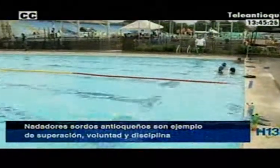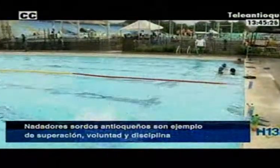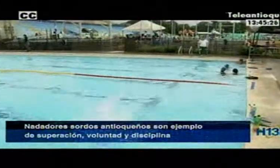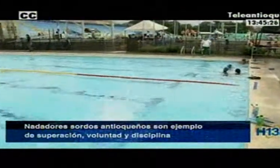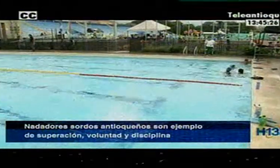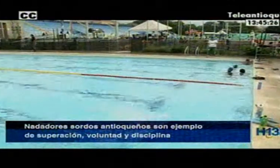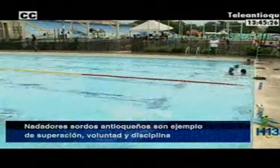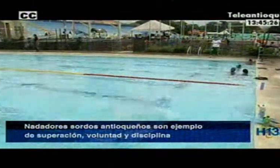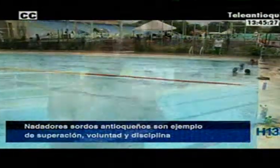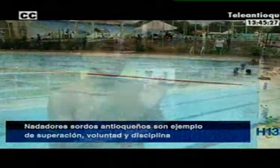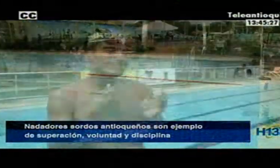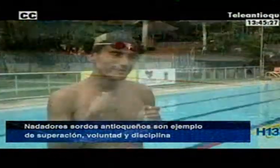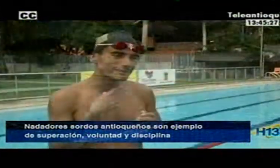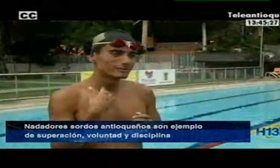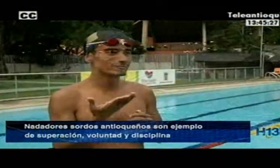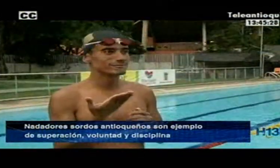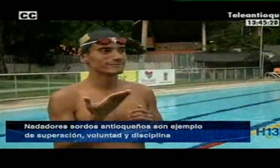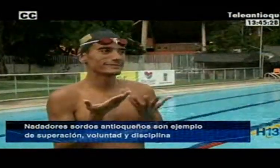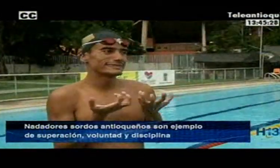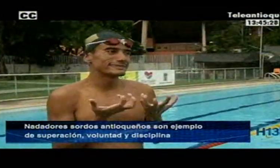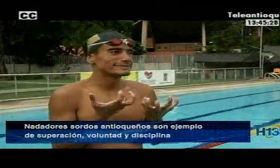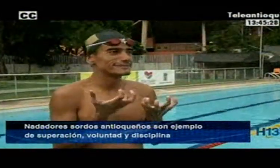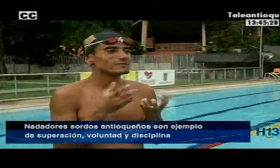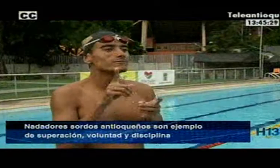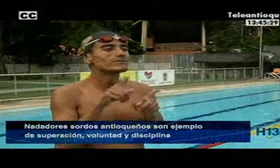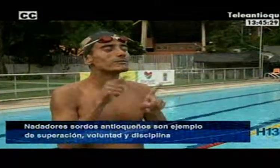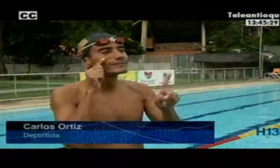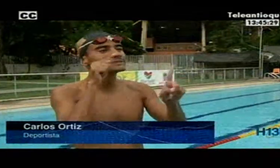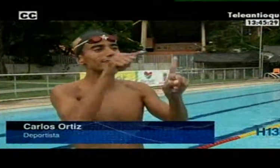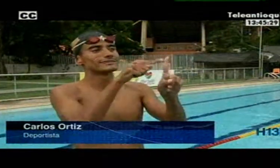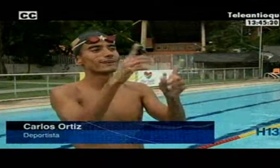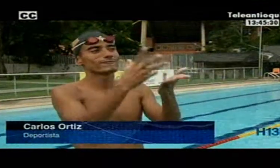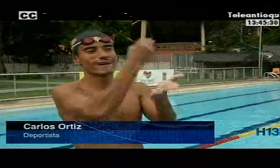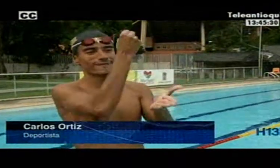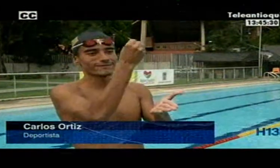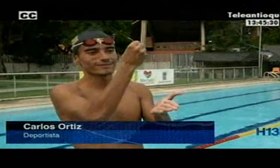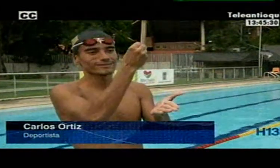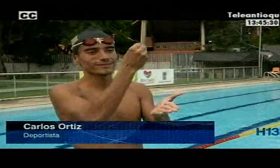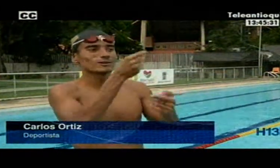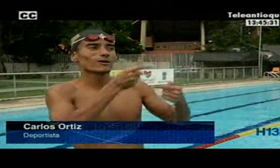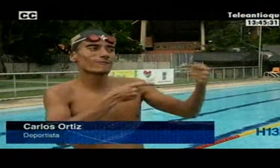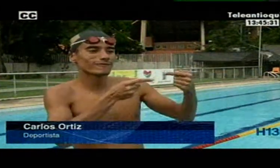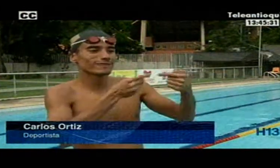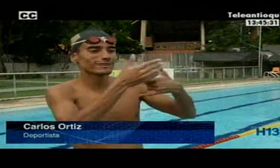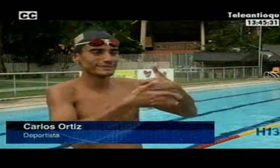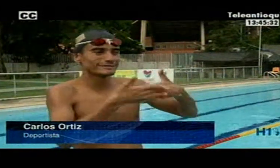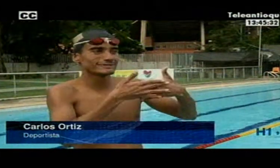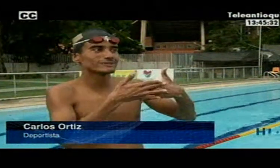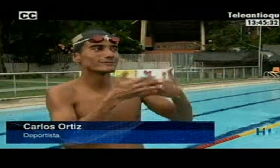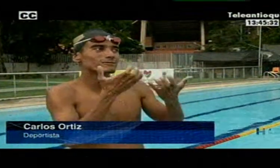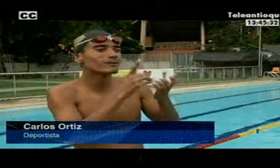lo que quieren decir. Yo quiero seguir practicando la natación porque me gusta mucho. Quisiera